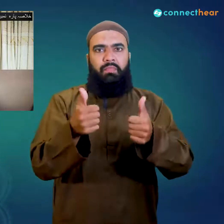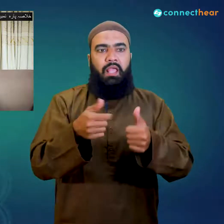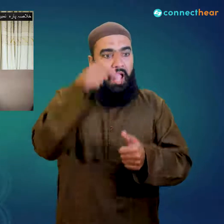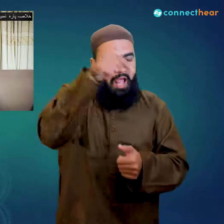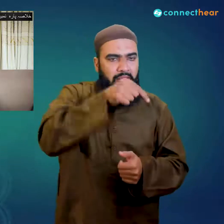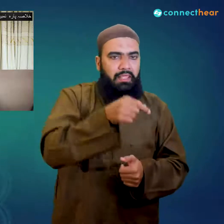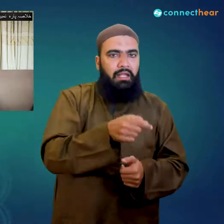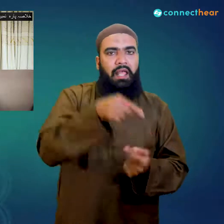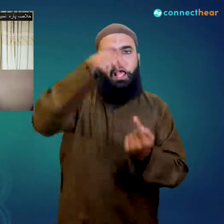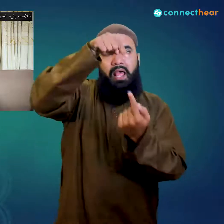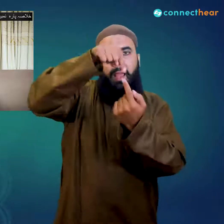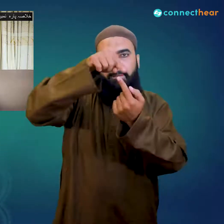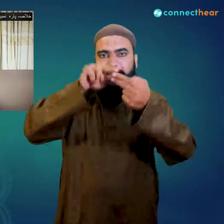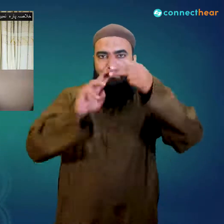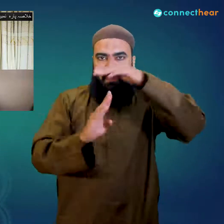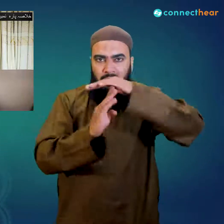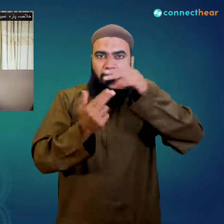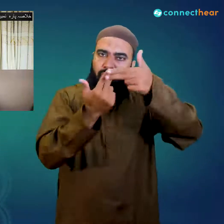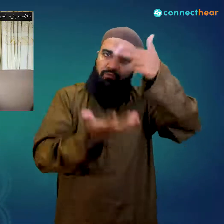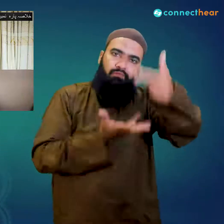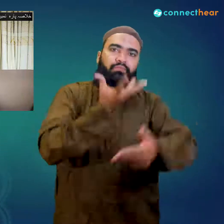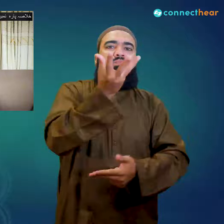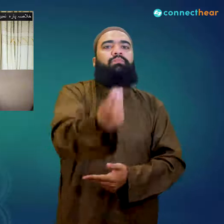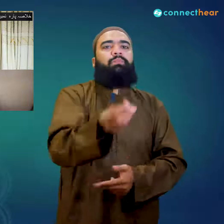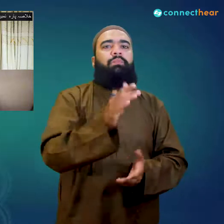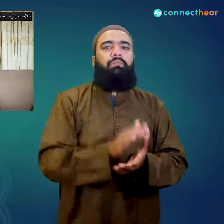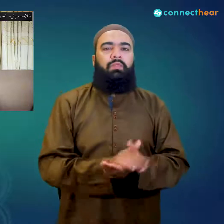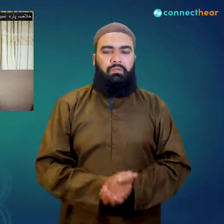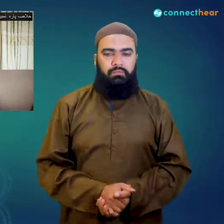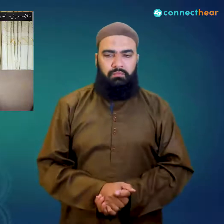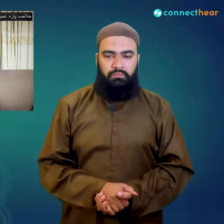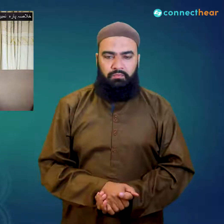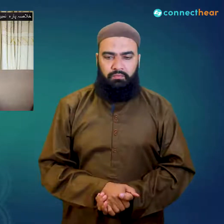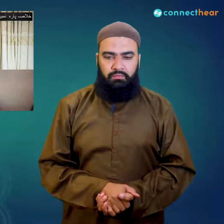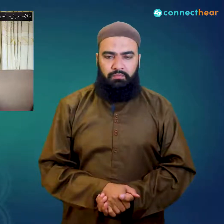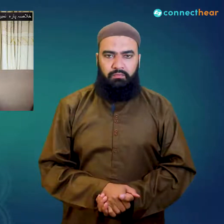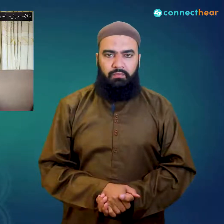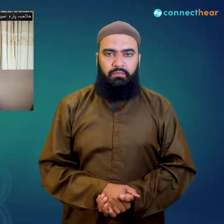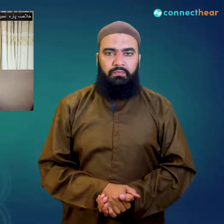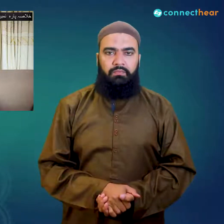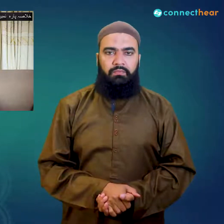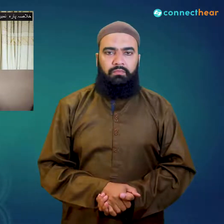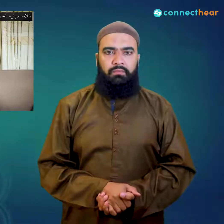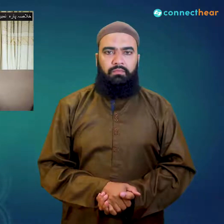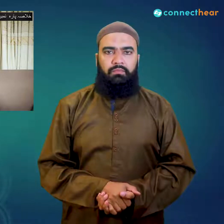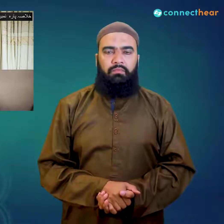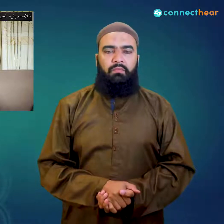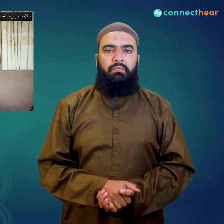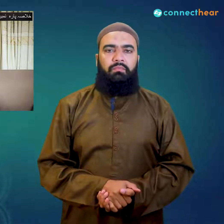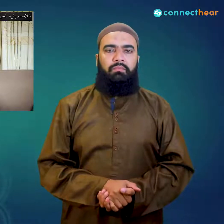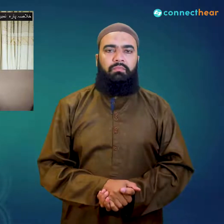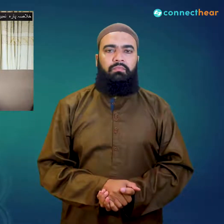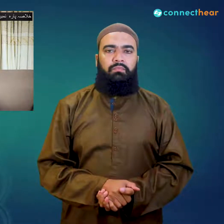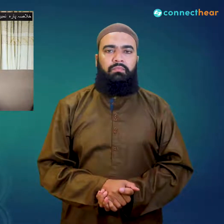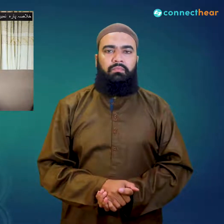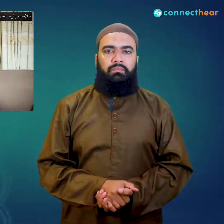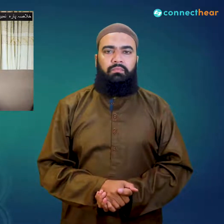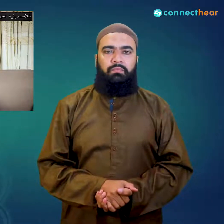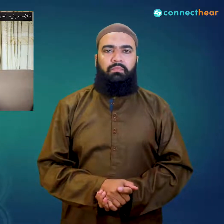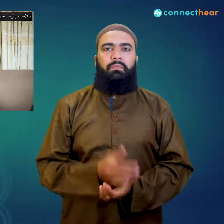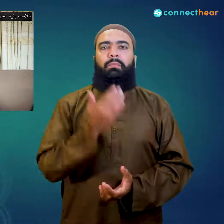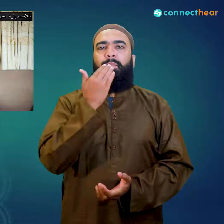صفات پھر اس کے بعد بیان فرمائی ہیں، الذین یؤمنون بالغیب سے لے کر وبالآخرۃ ھم یوقنون